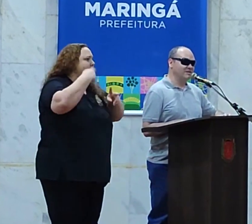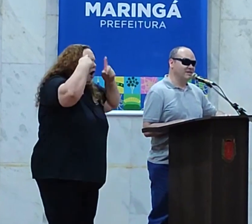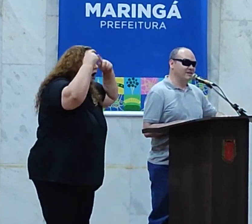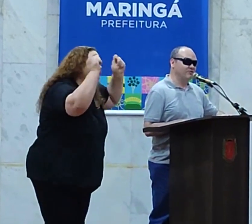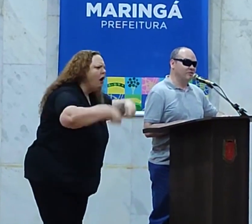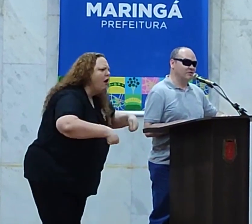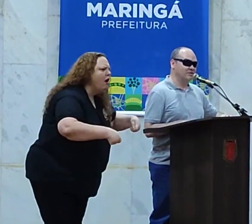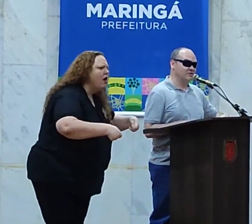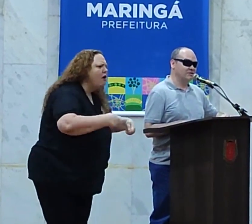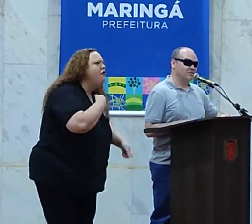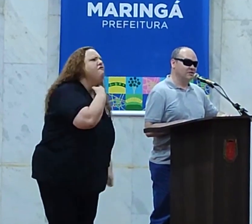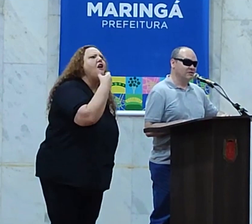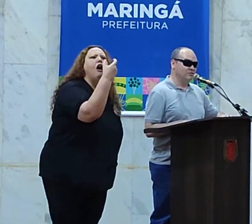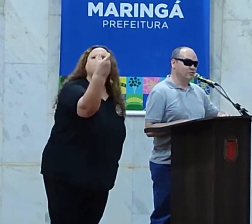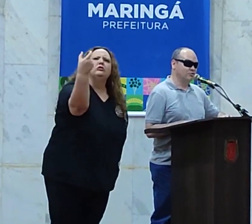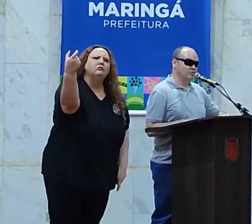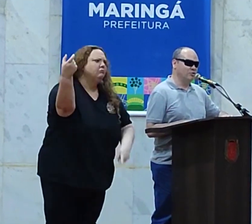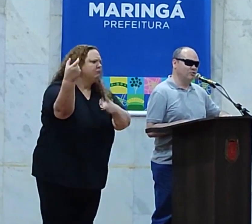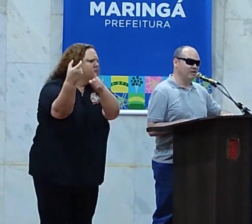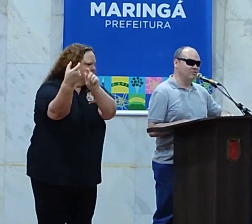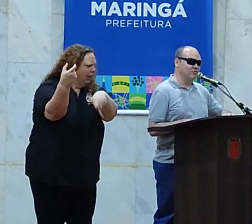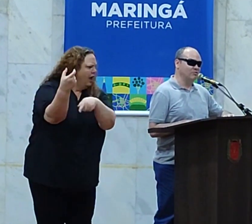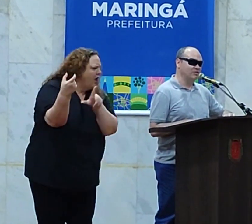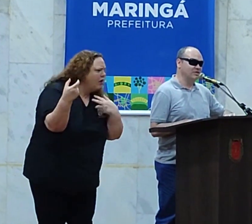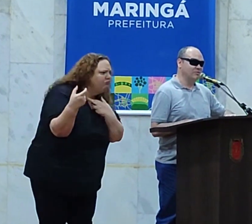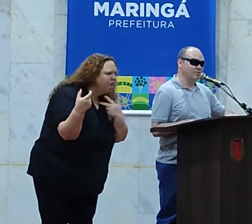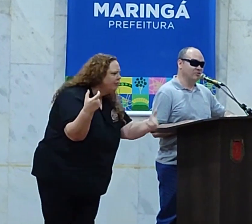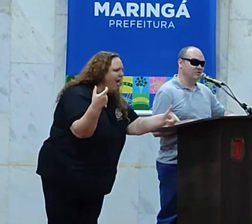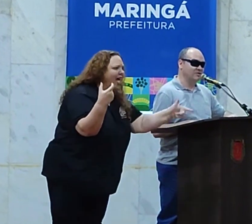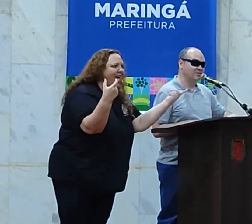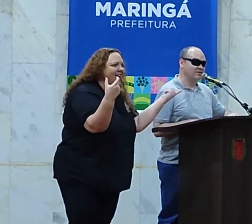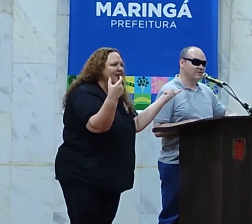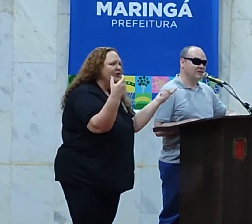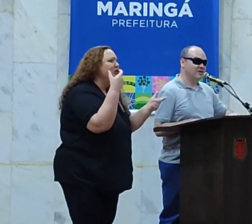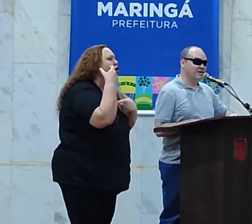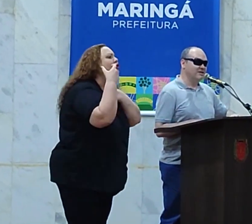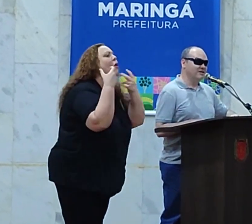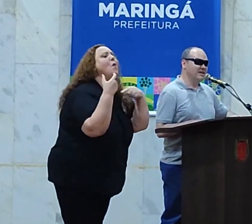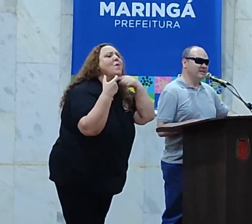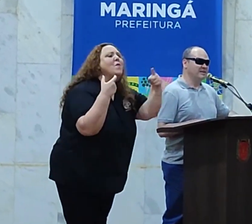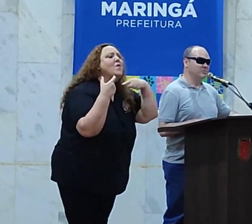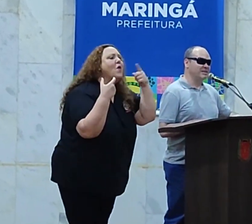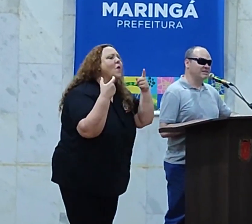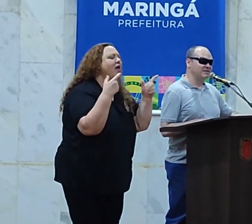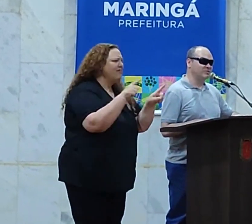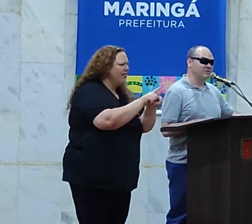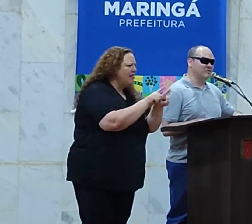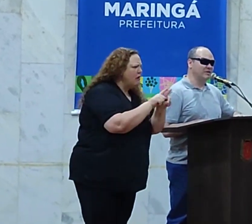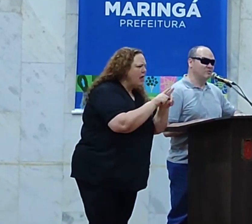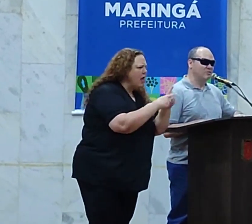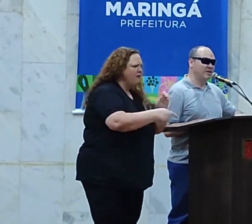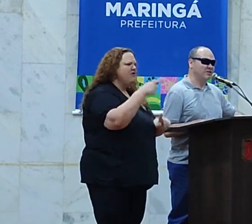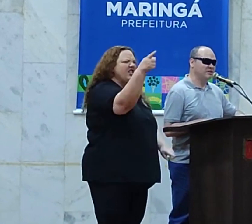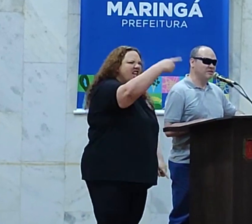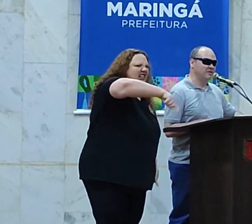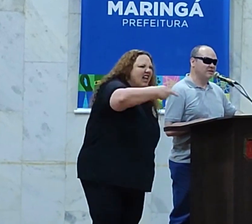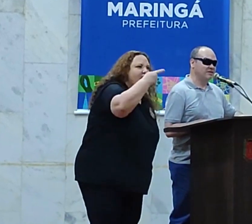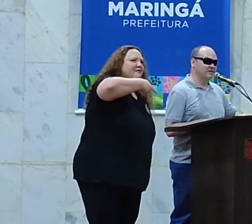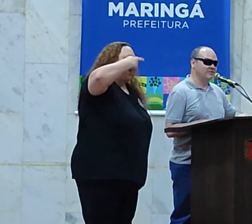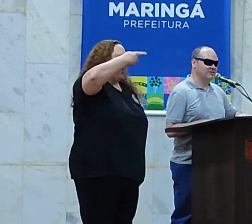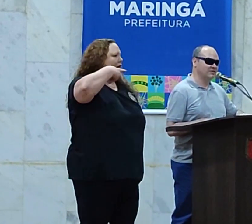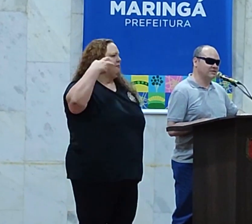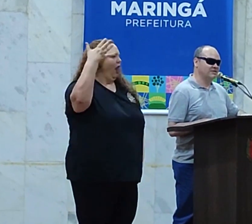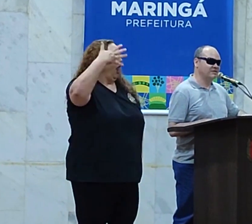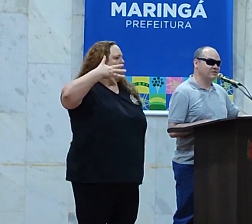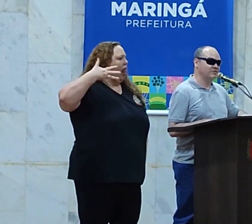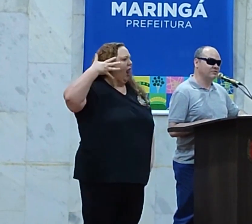momento emocionante com a recitação de Oportunidade, poesia de autoria do servidor público municipal Leandro de Souza,